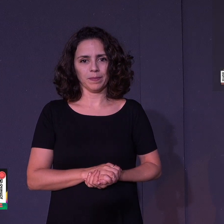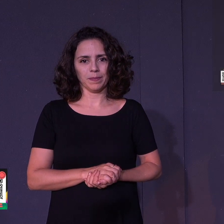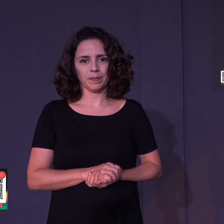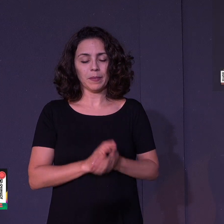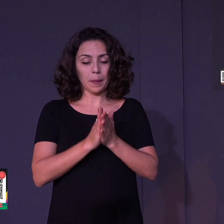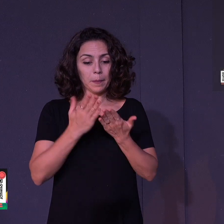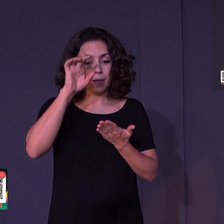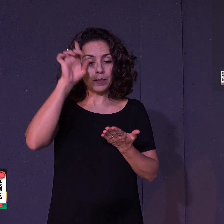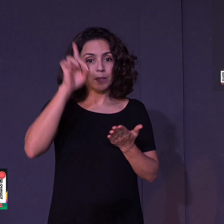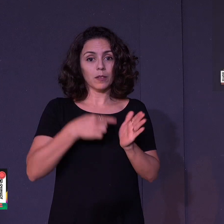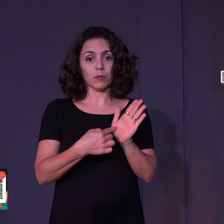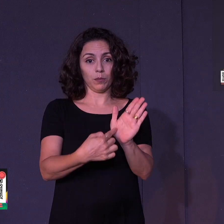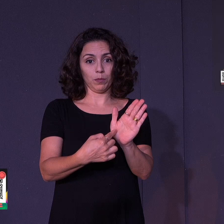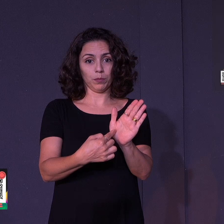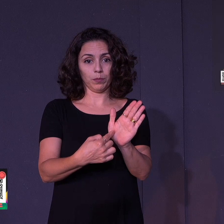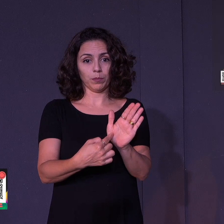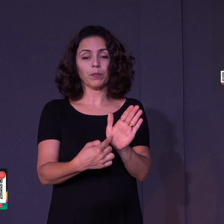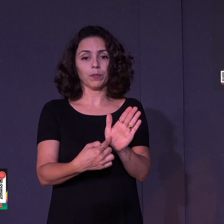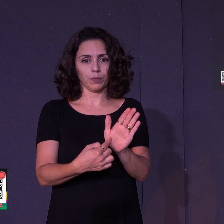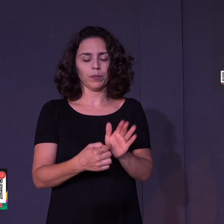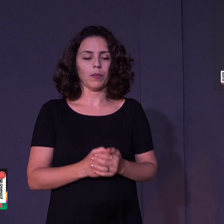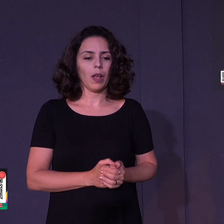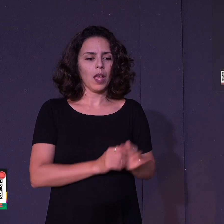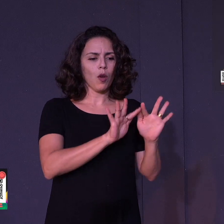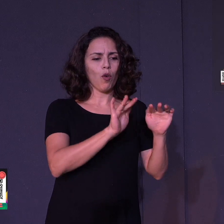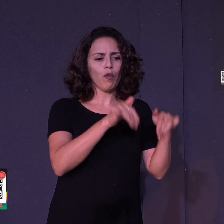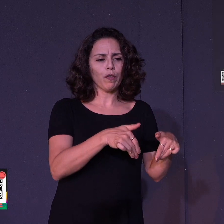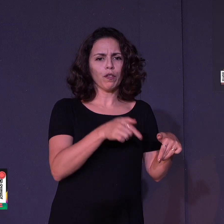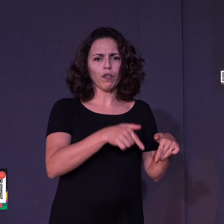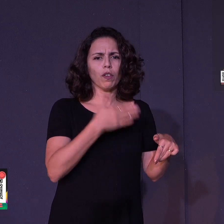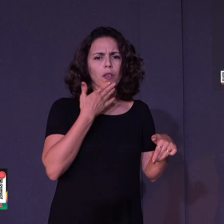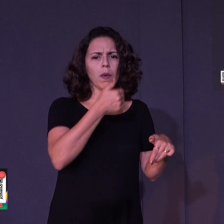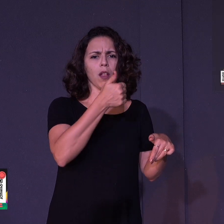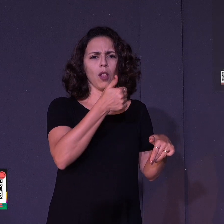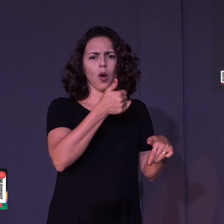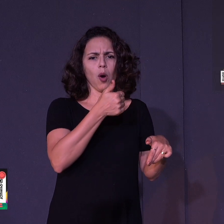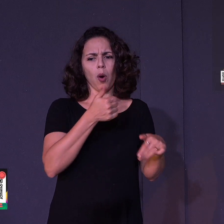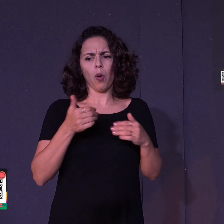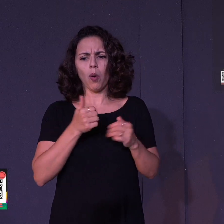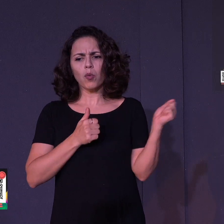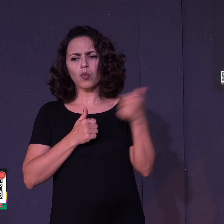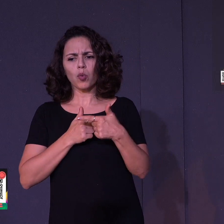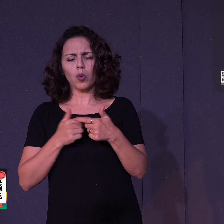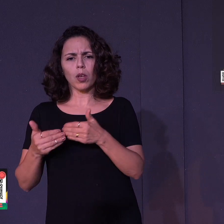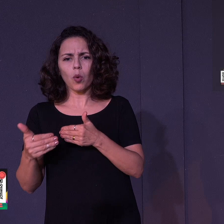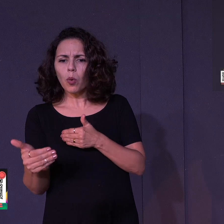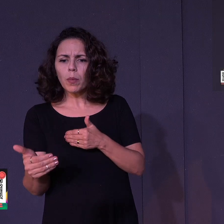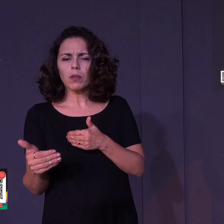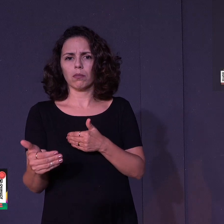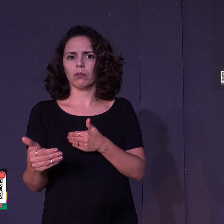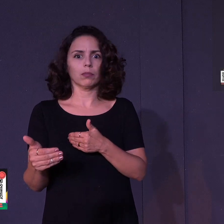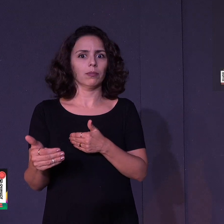A palavra de Deus diz o seguinte: o fim das coisas é melhor do que o seu início.